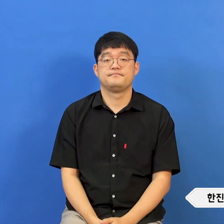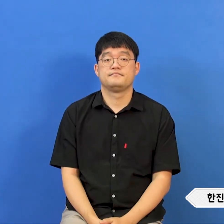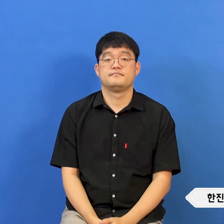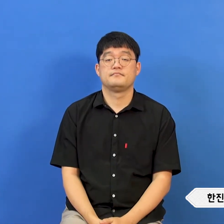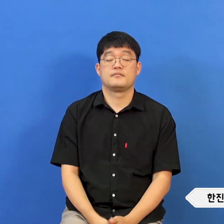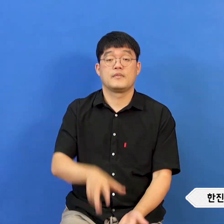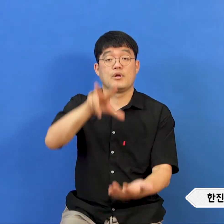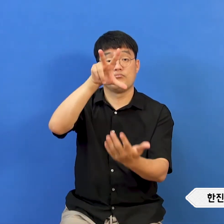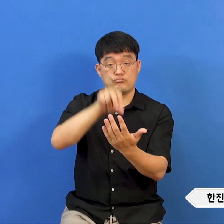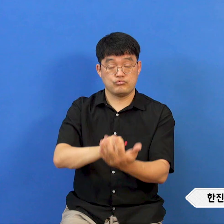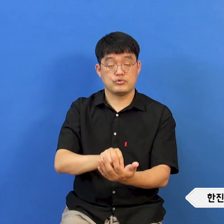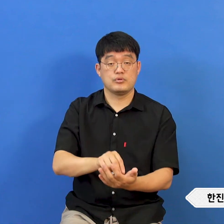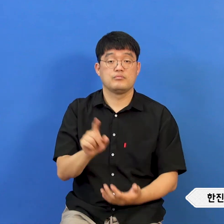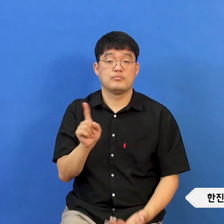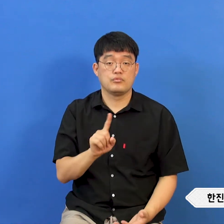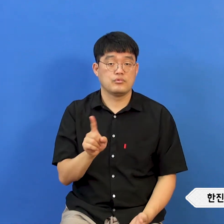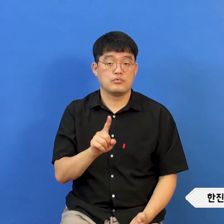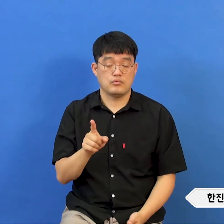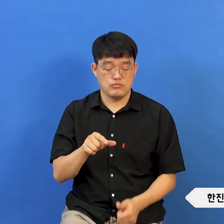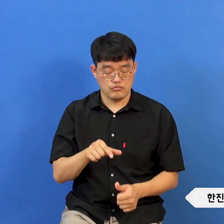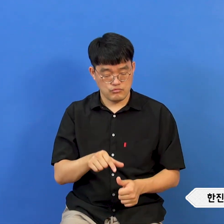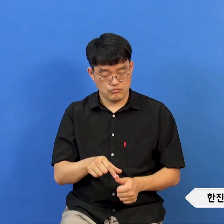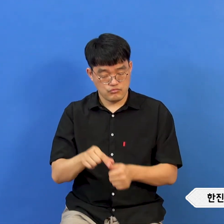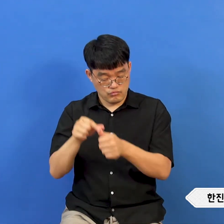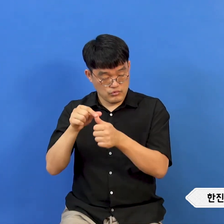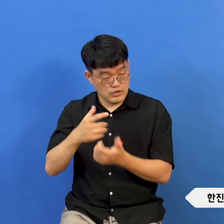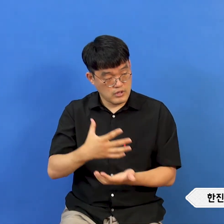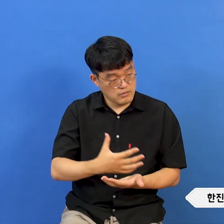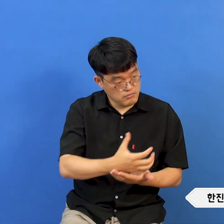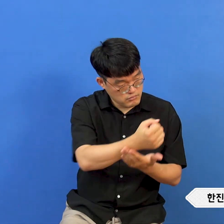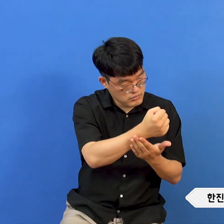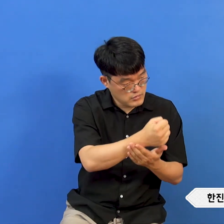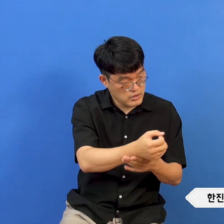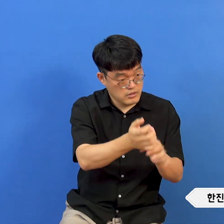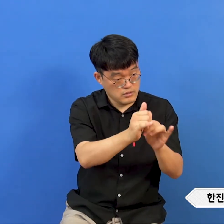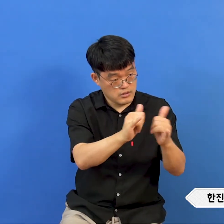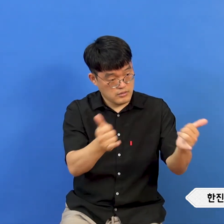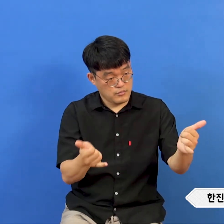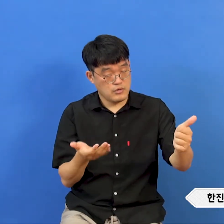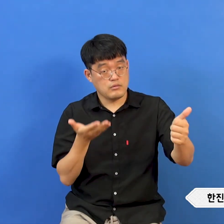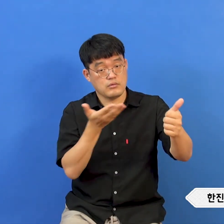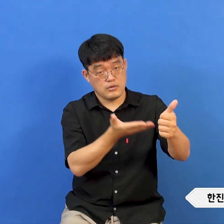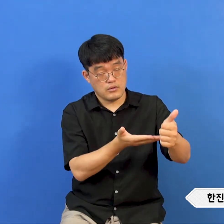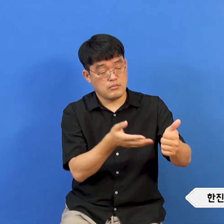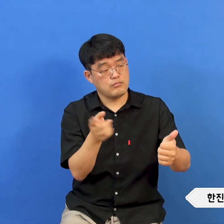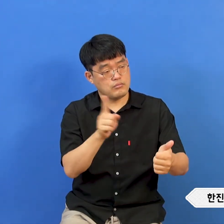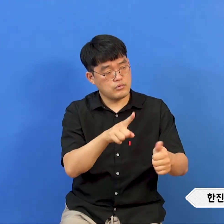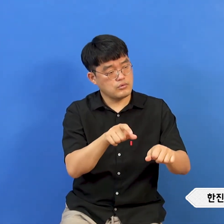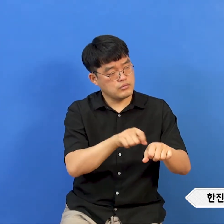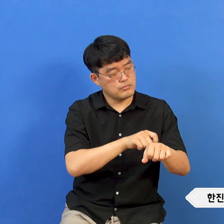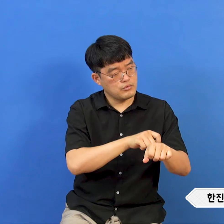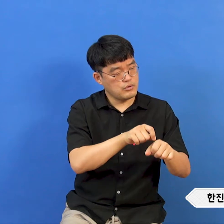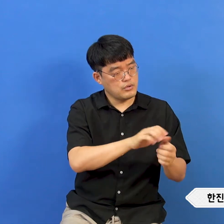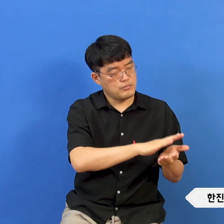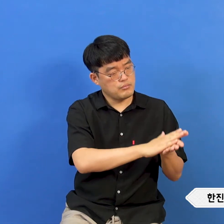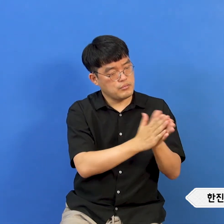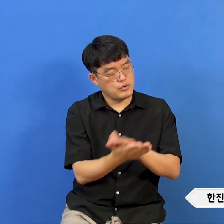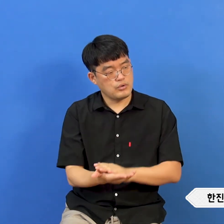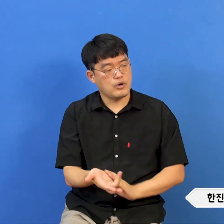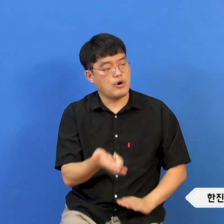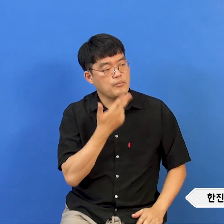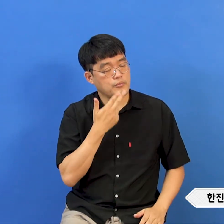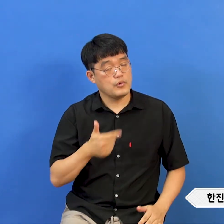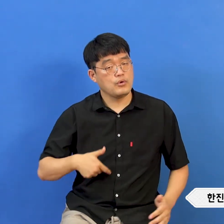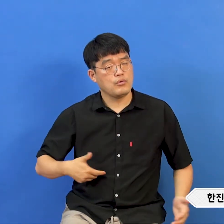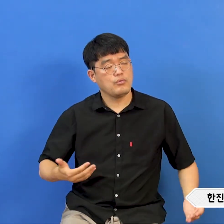그런데 문제는 구원 받았다고 하는 사람에게 별로 무슨 변화가 없는 겁니다. 무슨